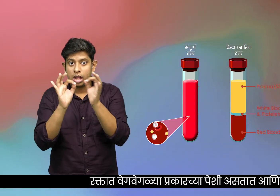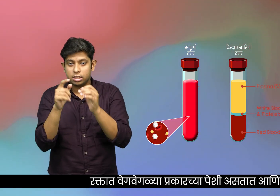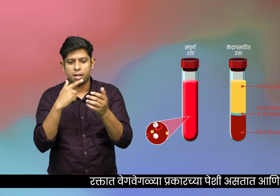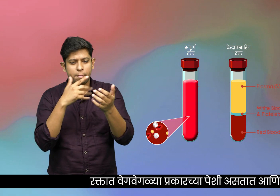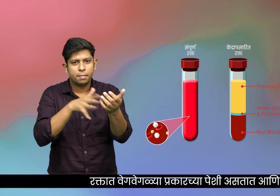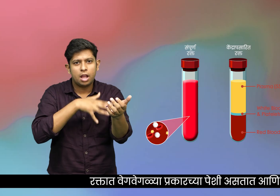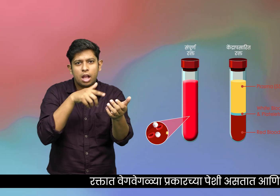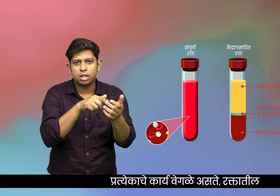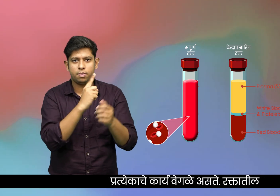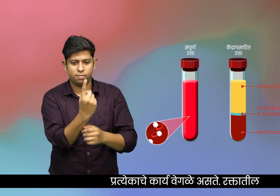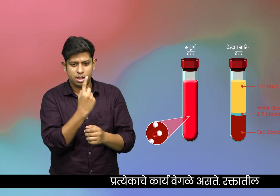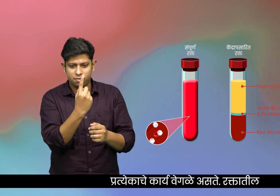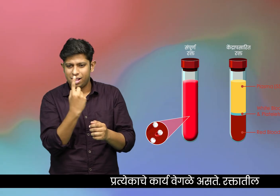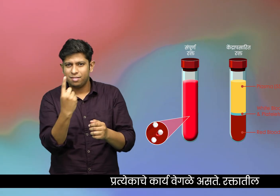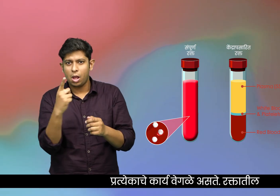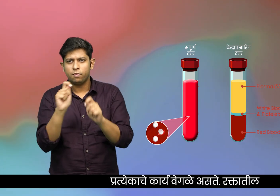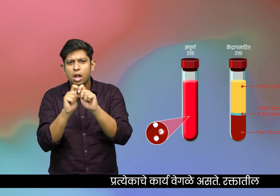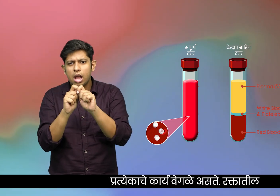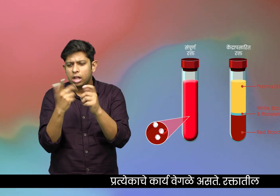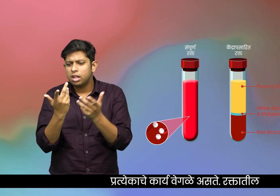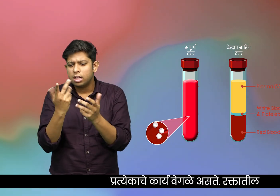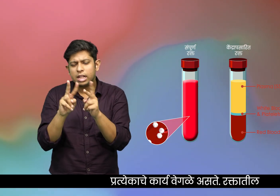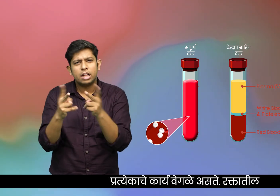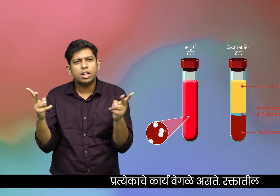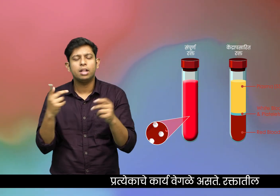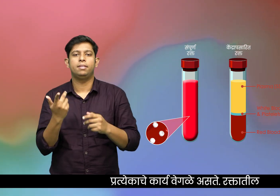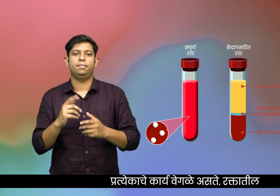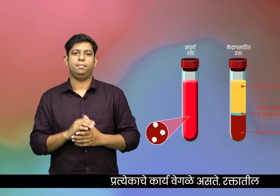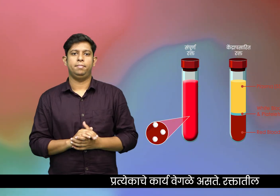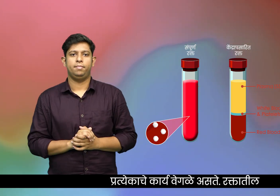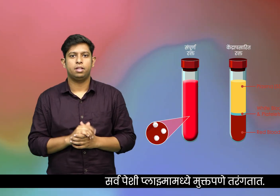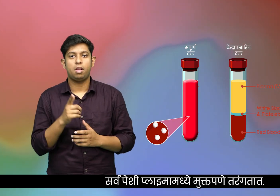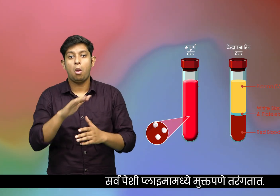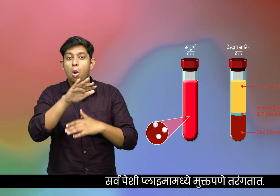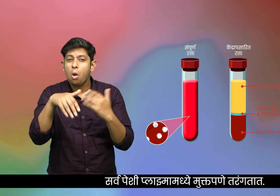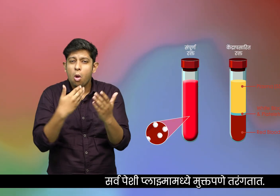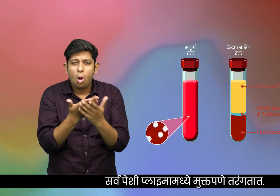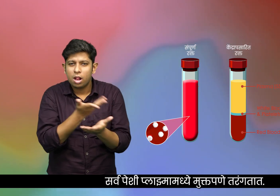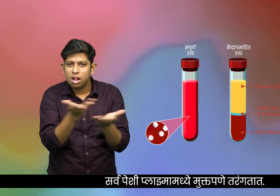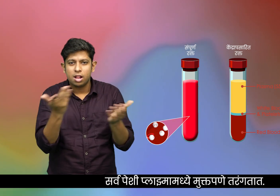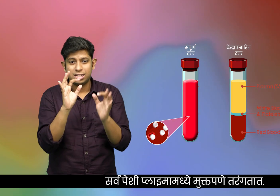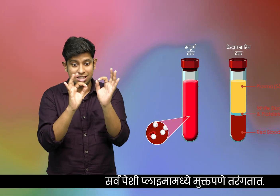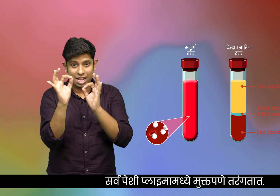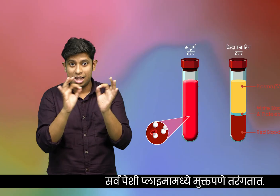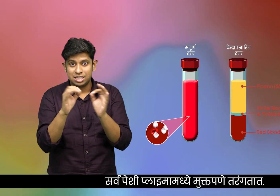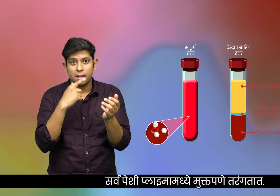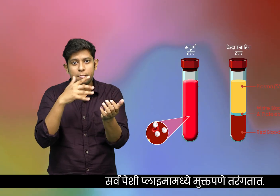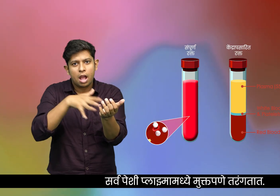असतात आणि प्रत्येकाचे कार्य वेगळे असते. रक्तातील सर्व पेशी प्लाझ्मामध्ये मुक्तपणे